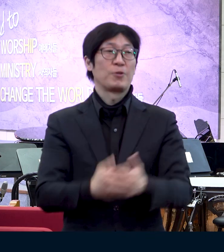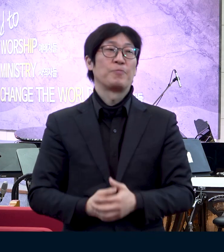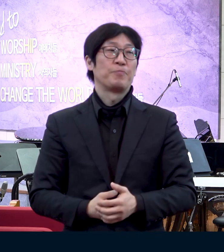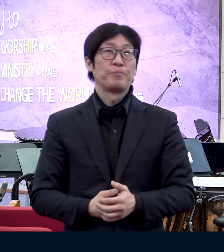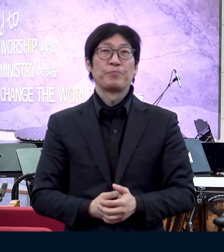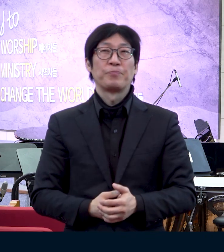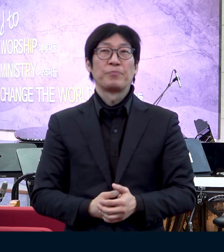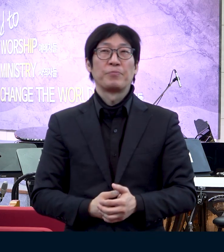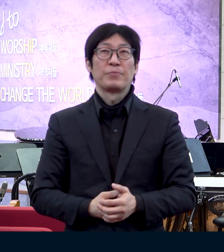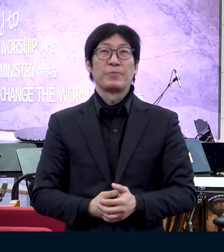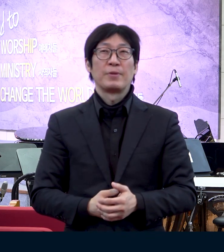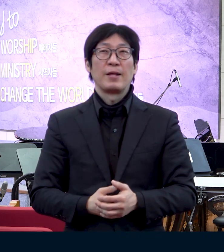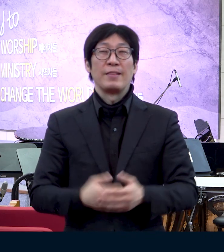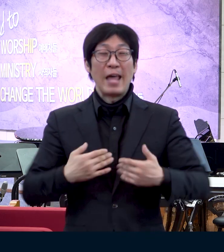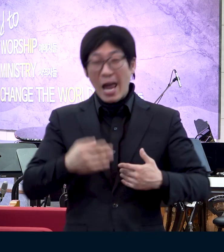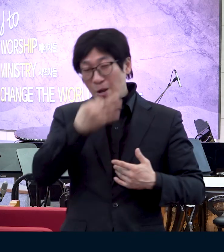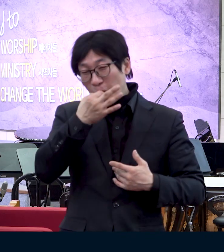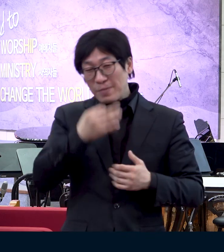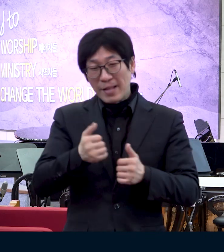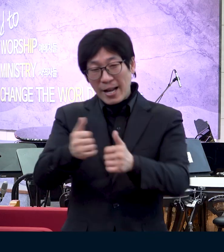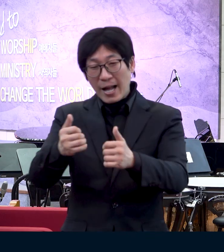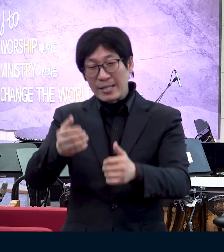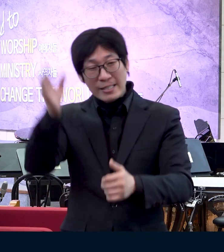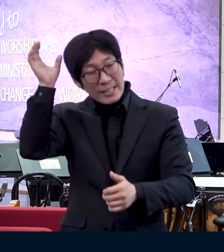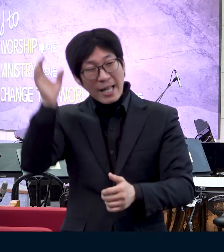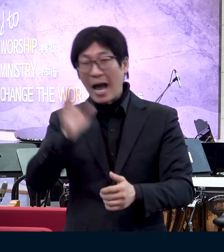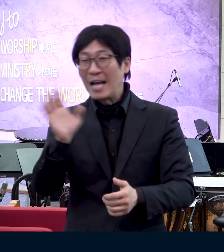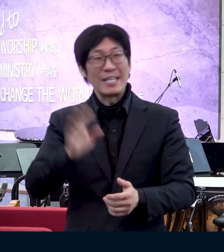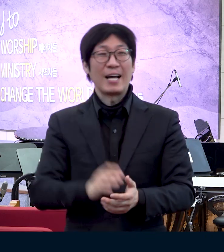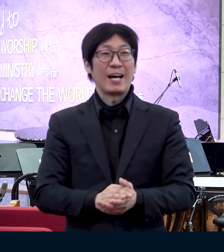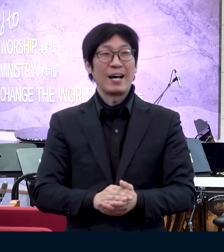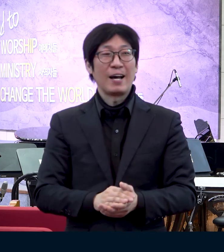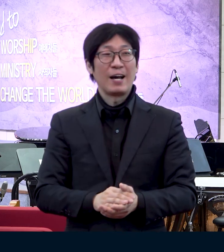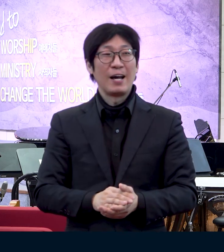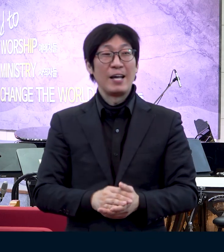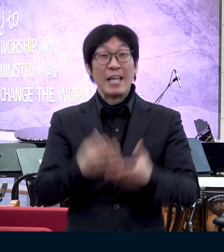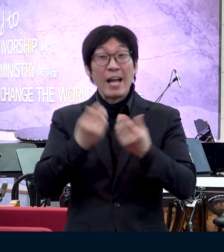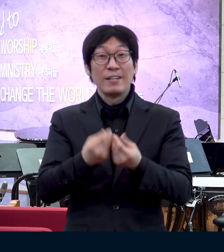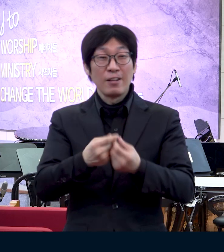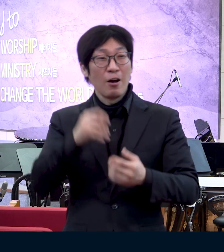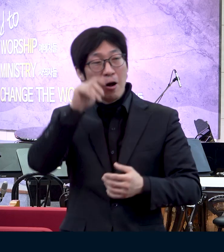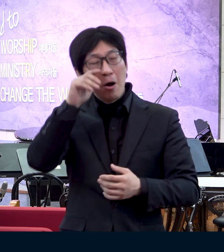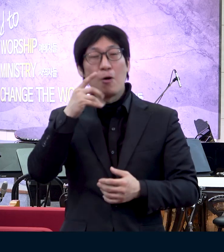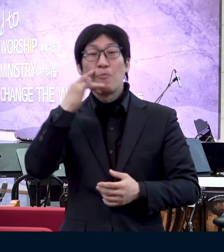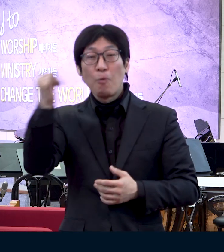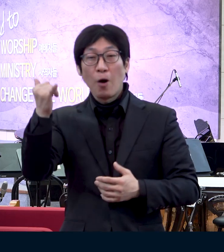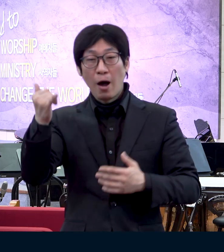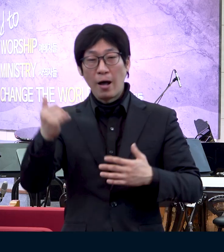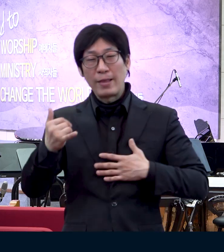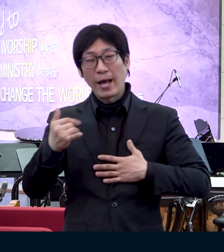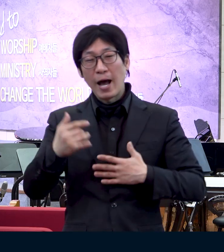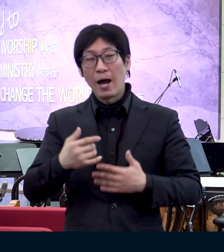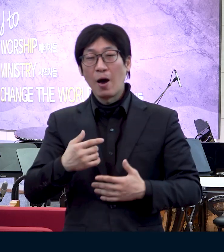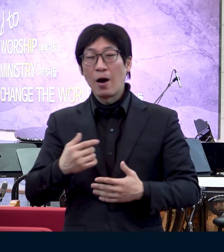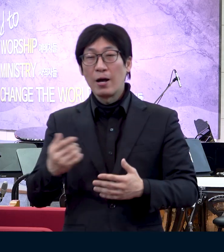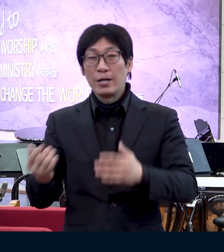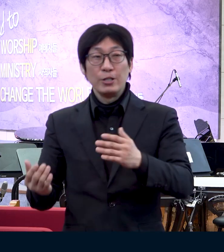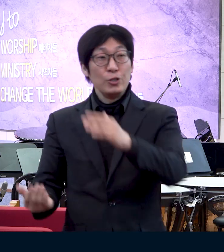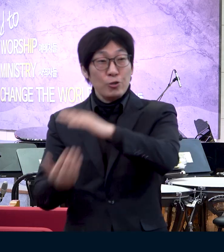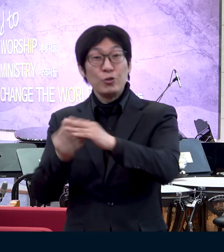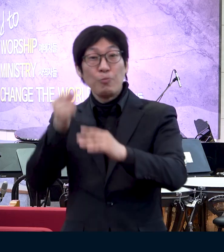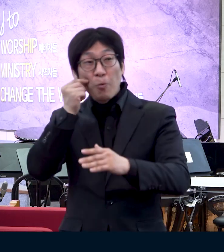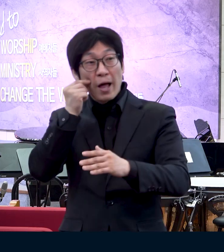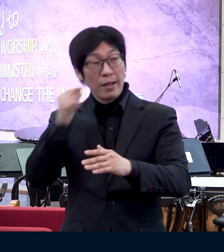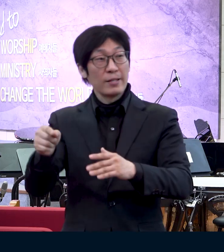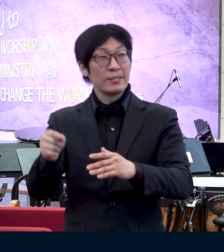자기의 욕심을 투사하는 그런 기대가 아니고, 많은 경우 부모가 자녀들한테 자기의 욕심을 투사하는 기대를 하는 것